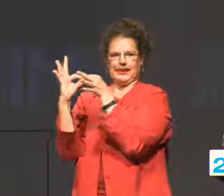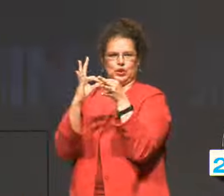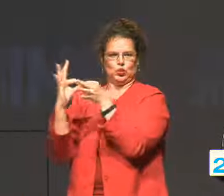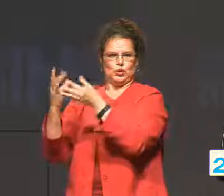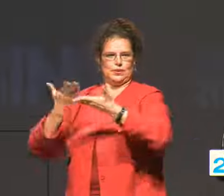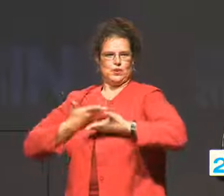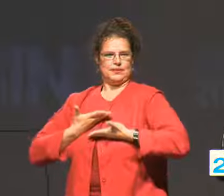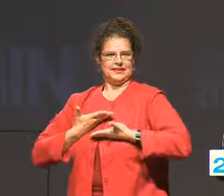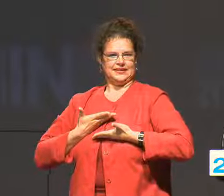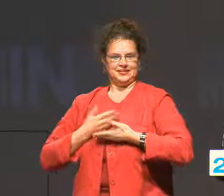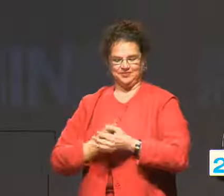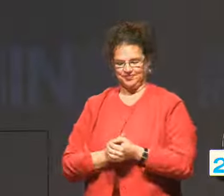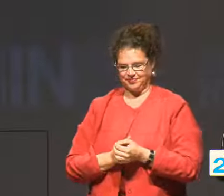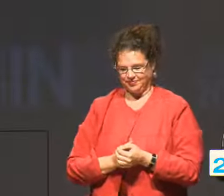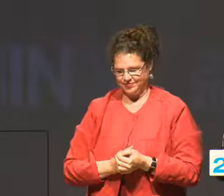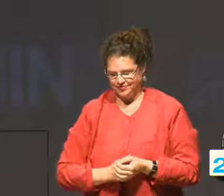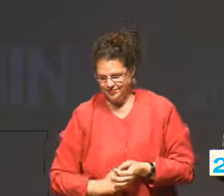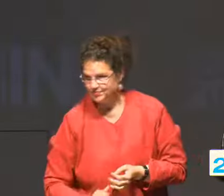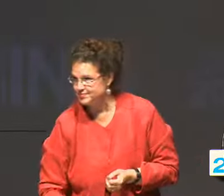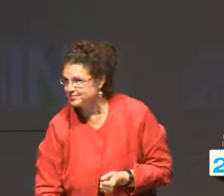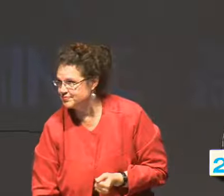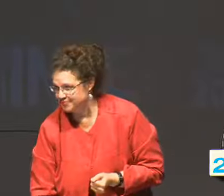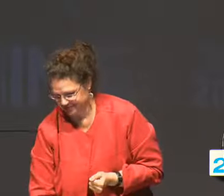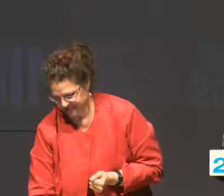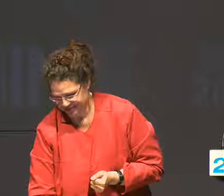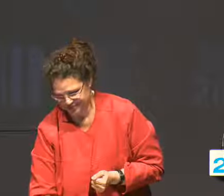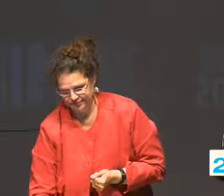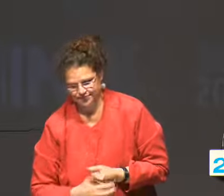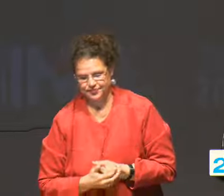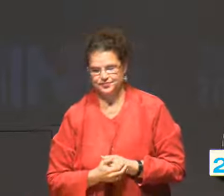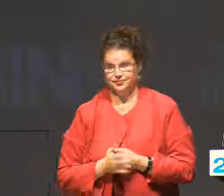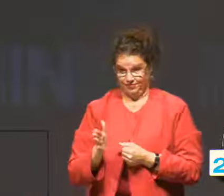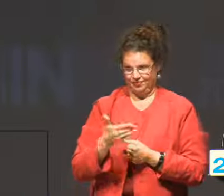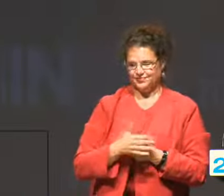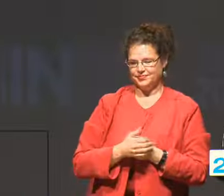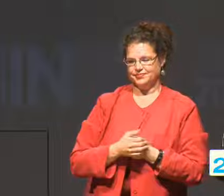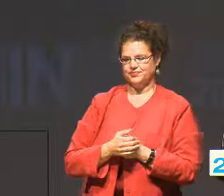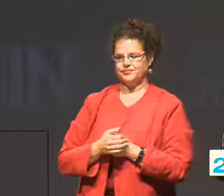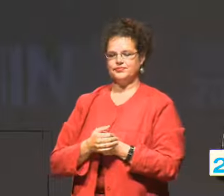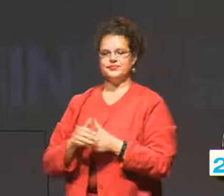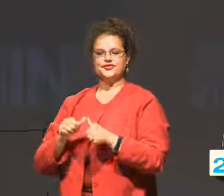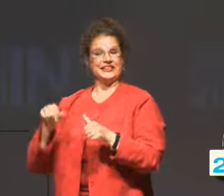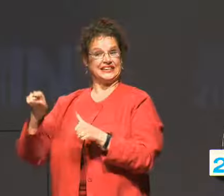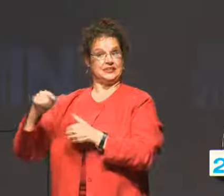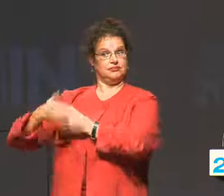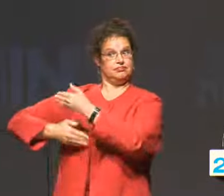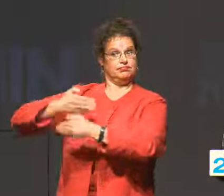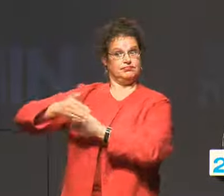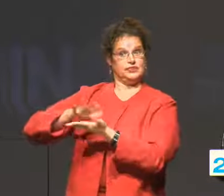Modelle jetzt eingehen, sodass wir das dann auch in Beziehung setzen können mit unserem Alltag.